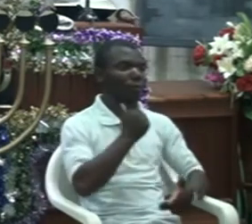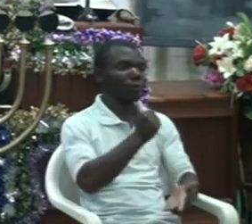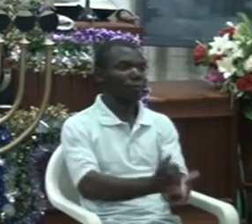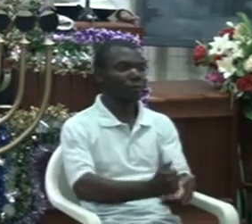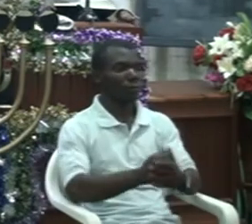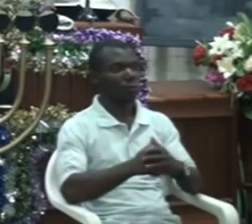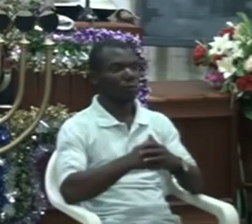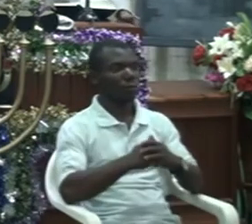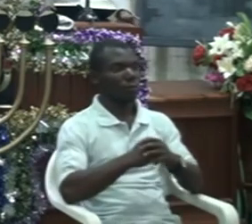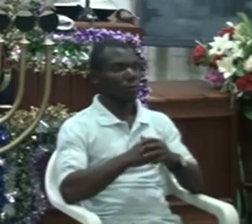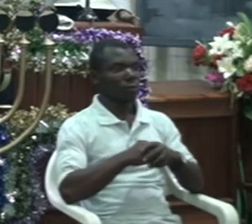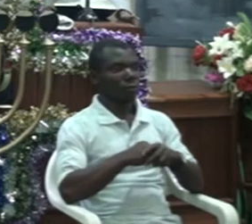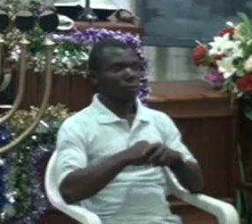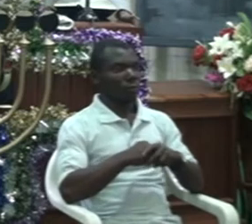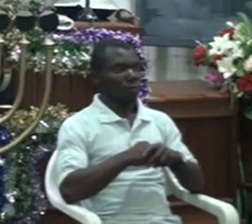Amen. Amen.